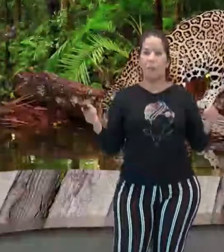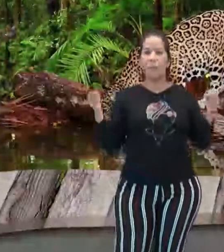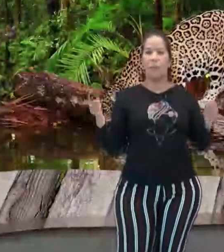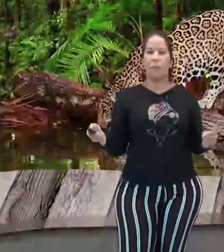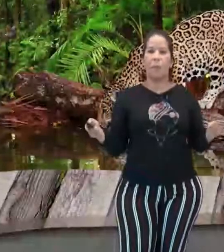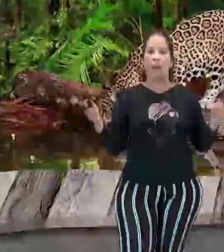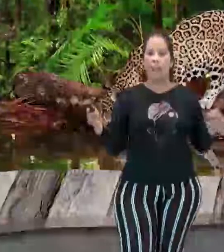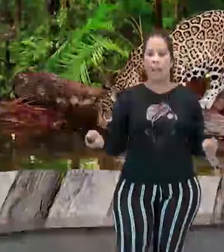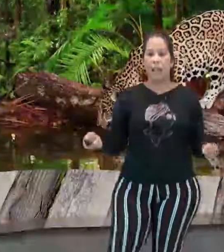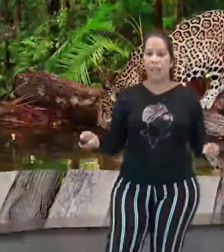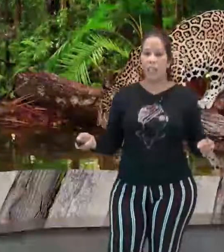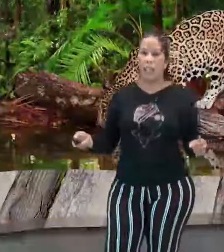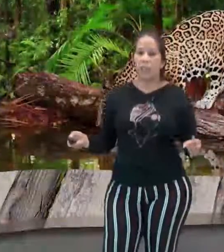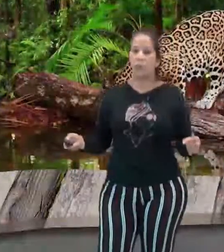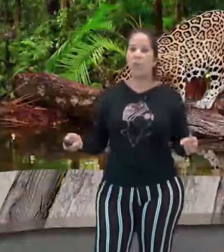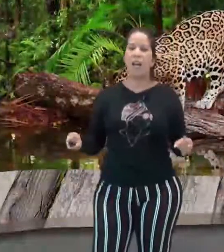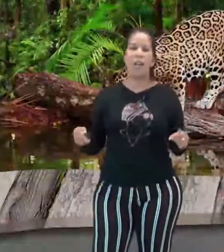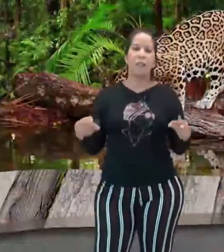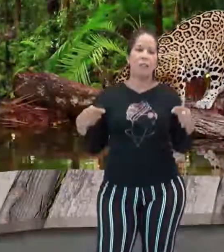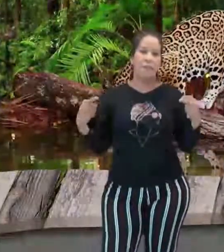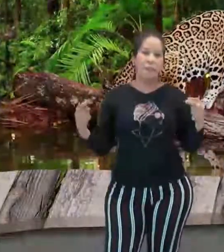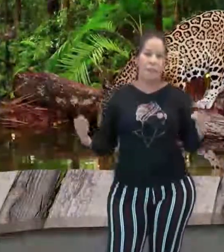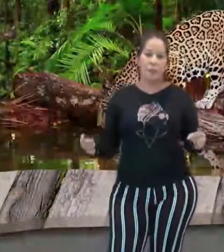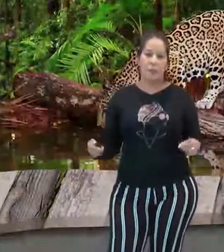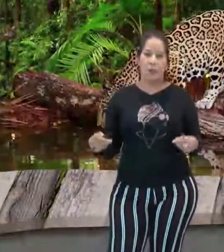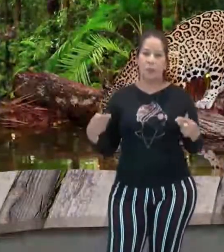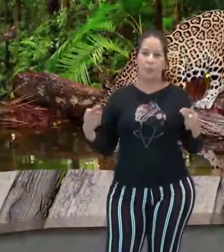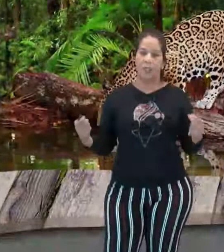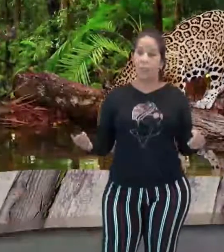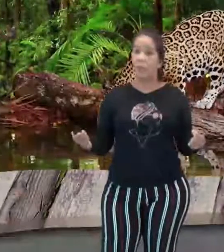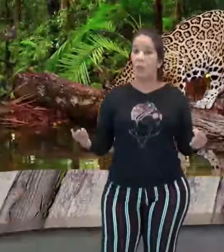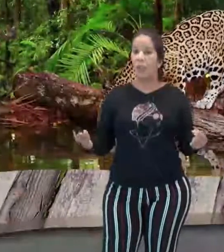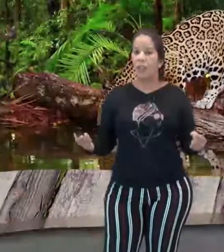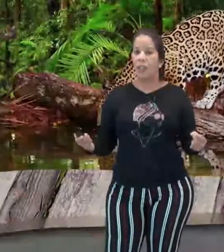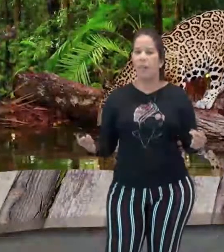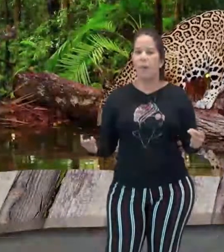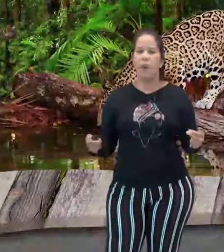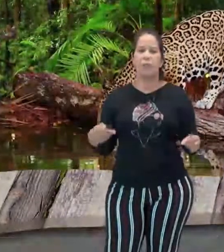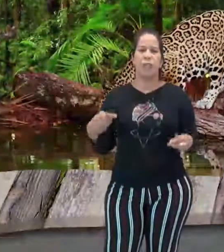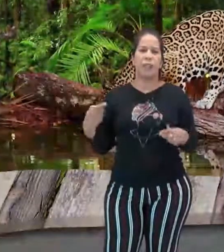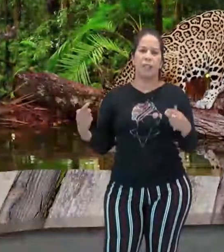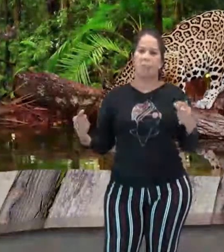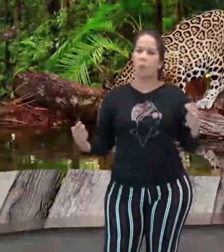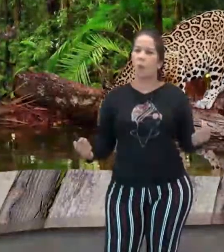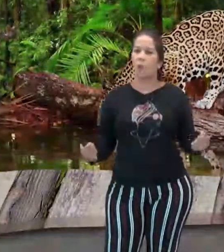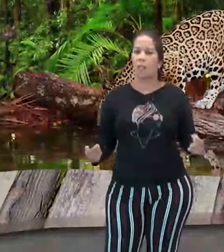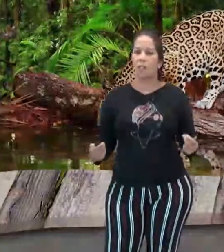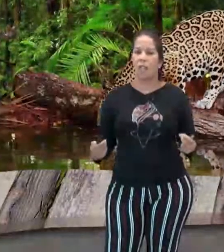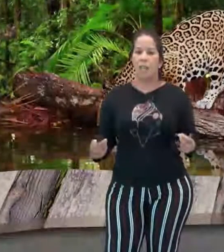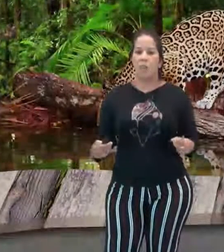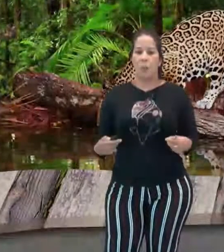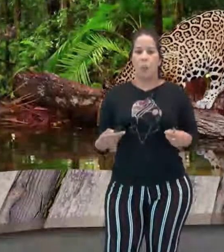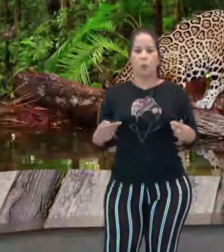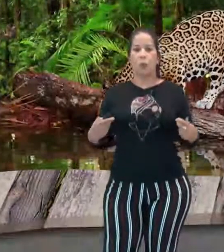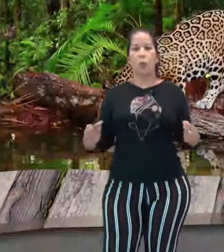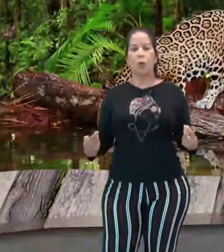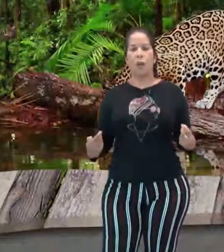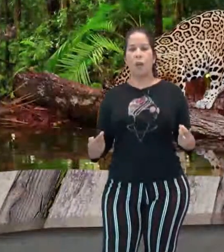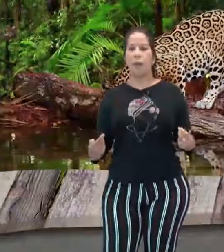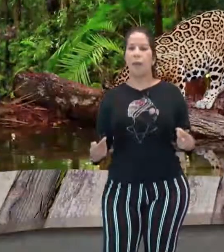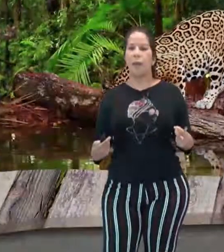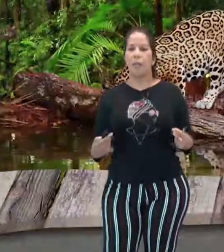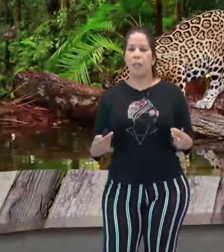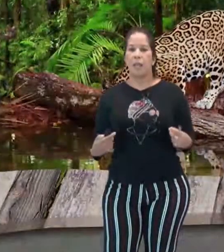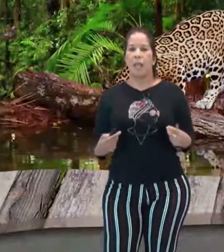esse momento da puberdade. Então, vários eventos vão estar acontecendo, né? Modificações de